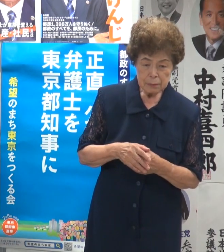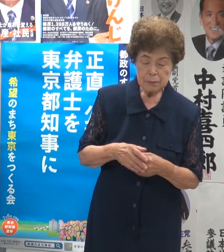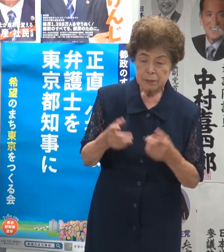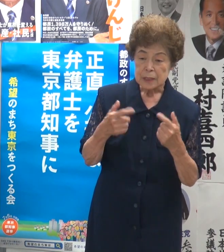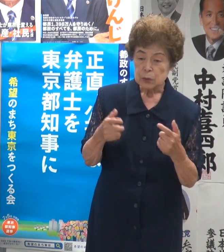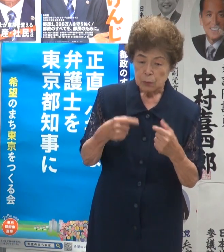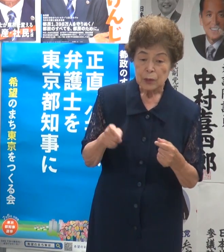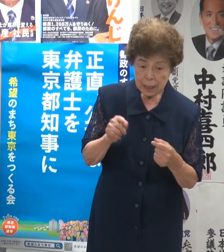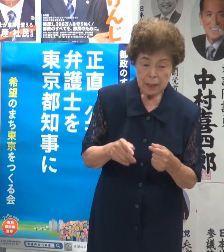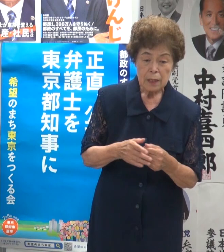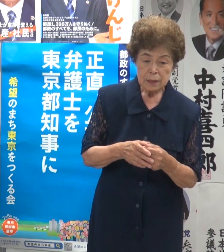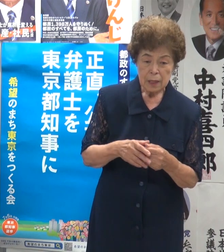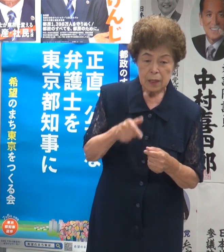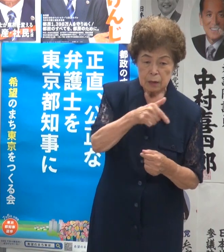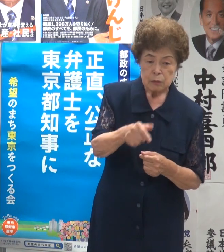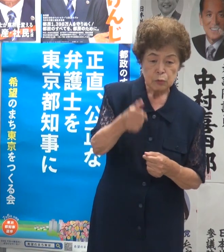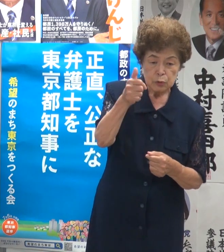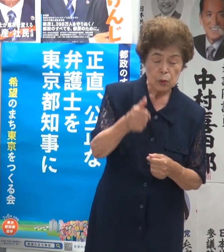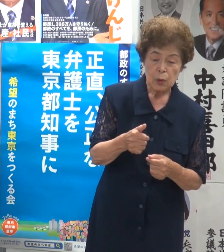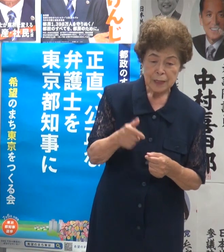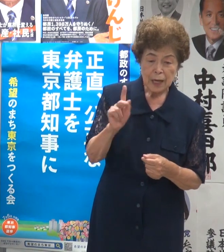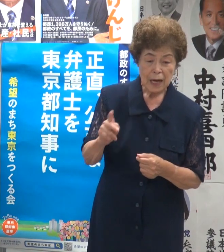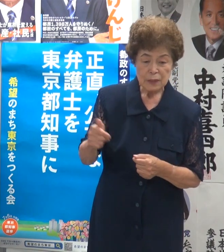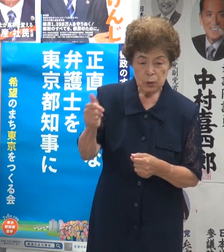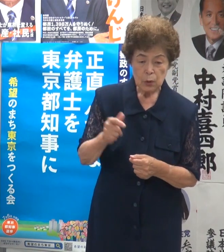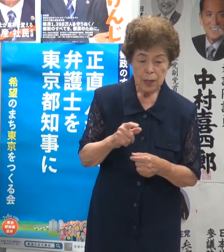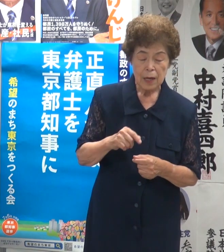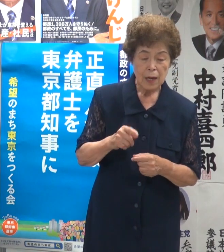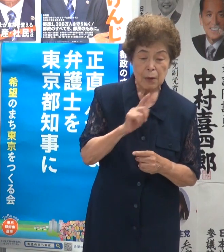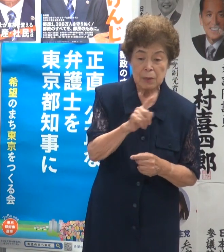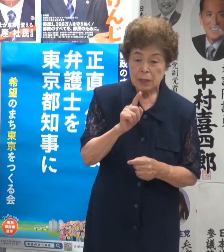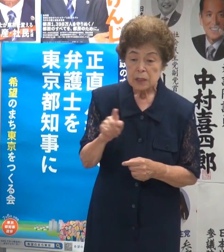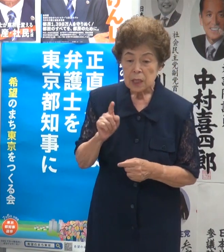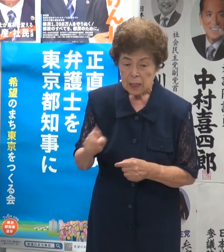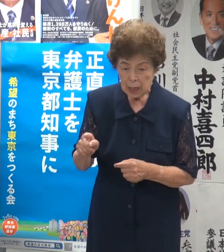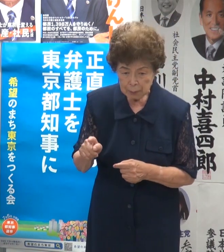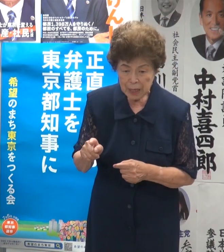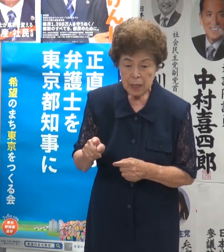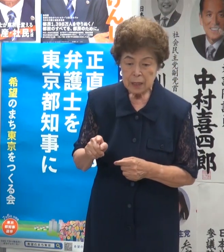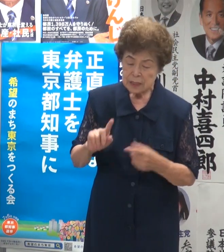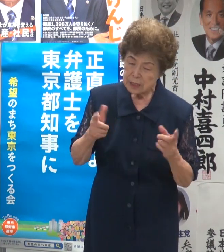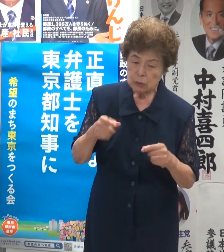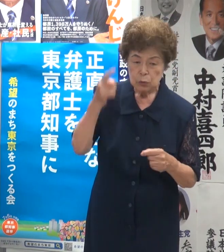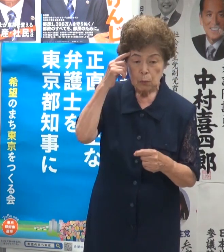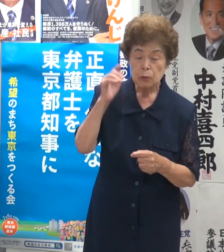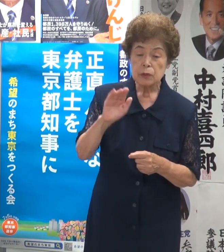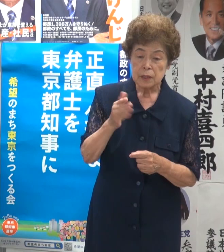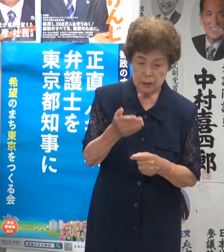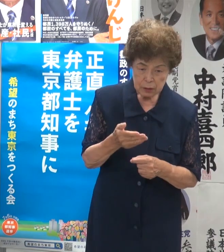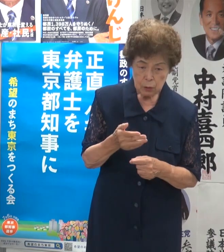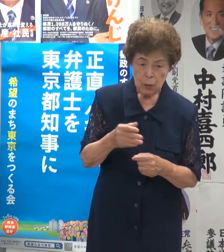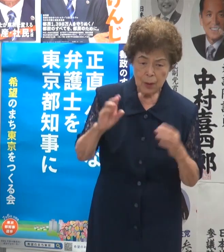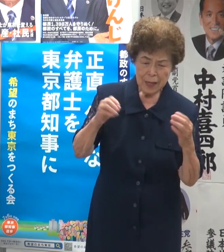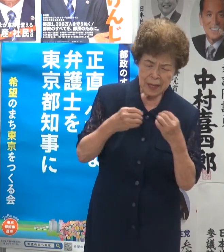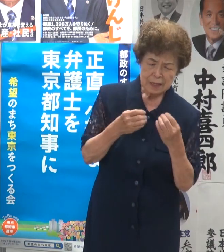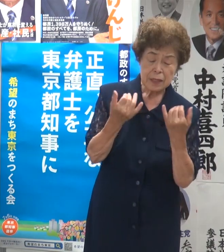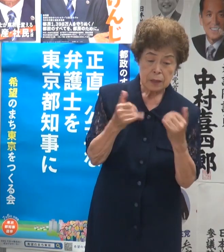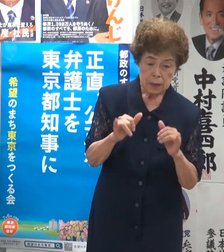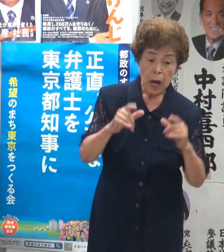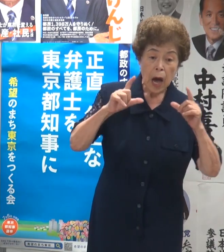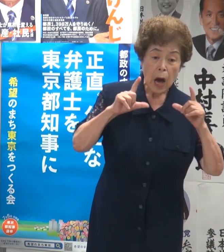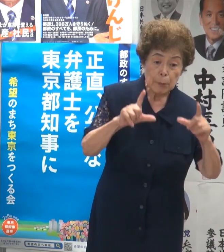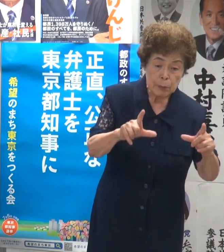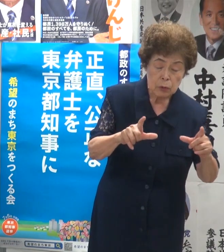だいぶ違ってたと思います。ただ小池さん自身は毎日感染者を発表